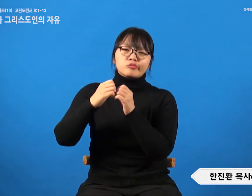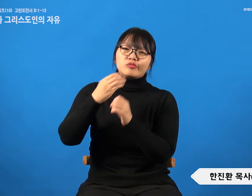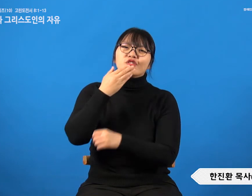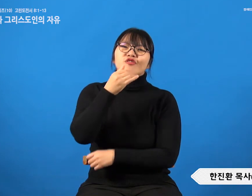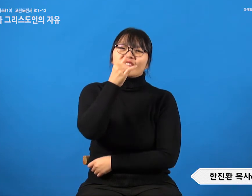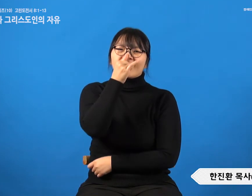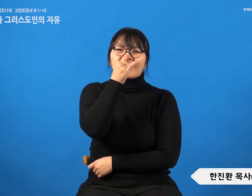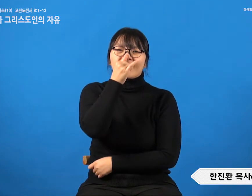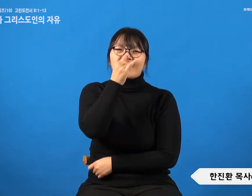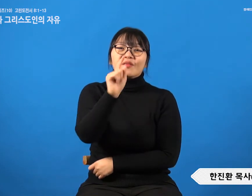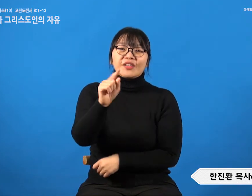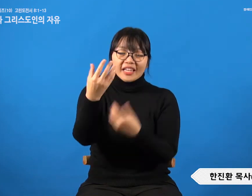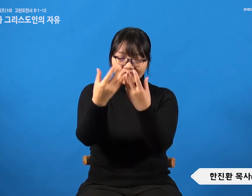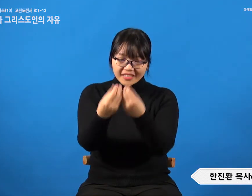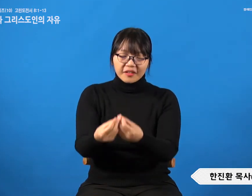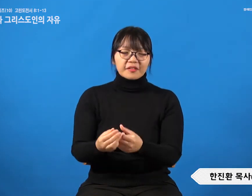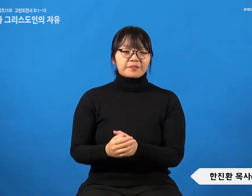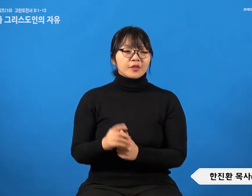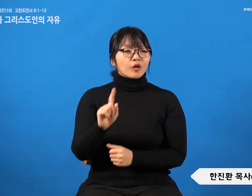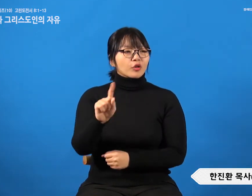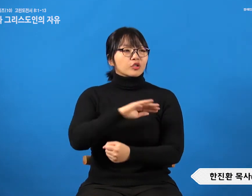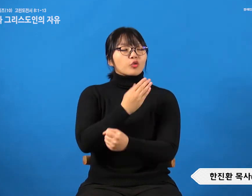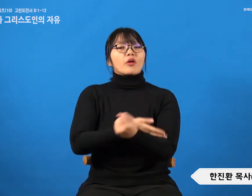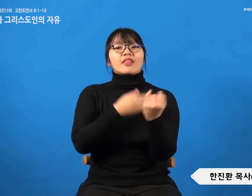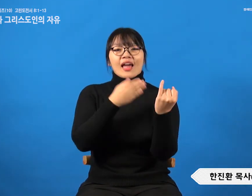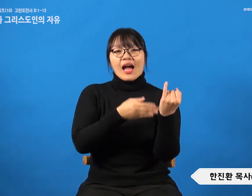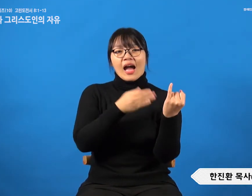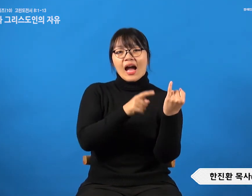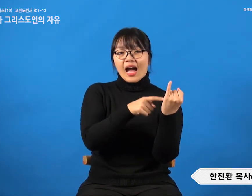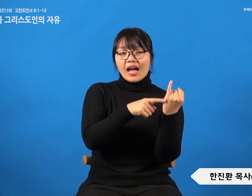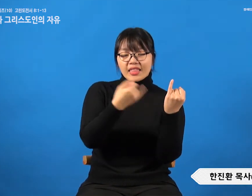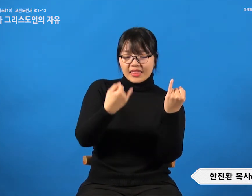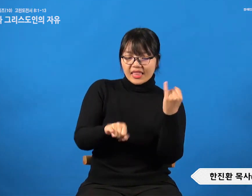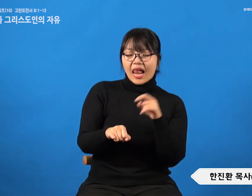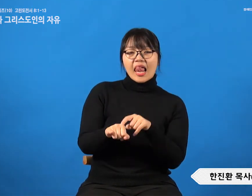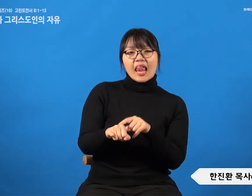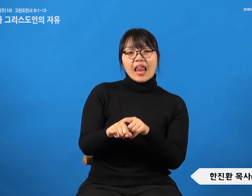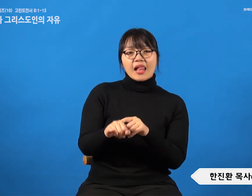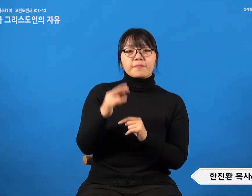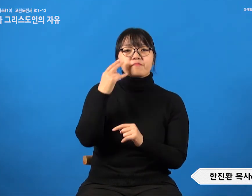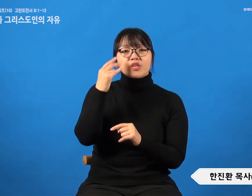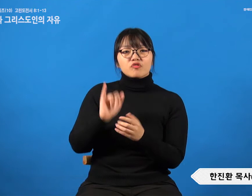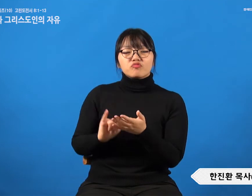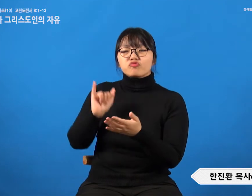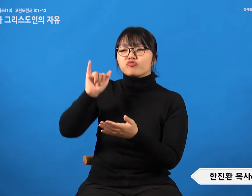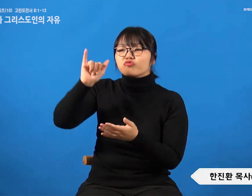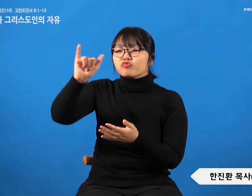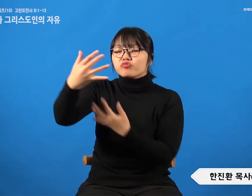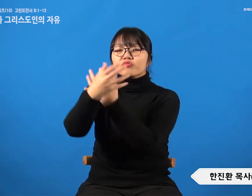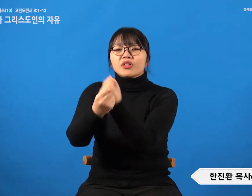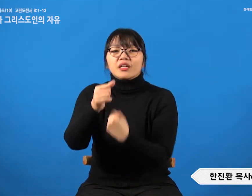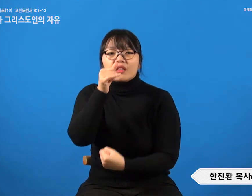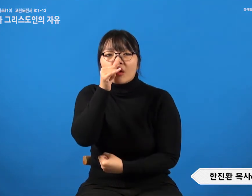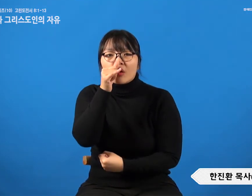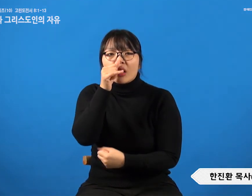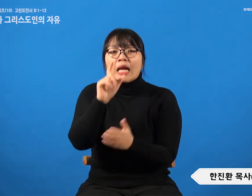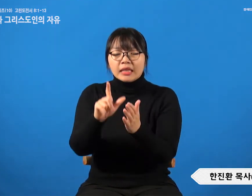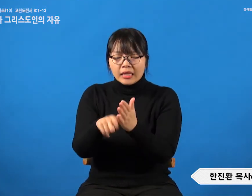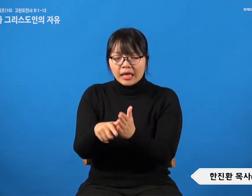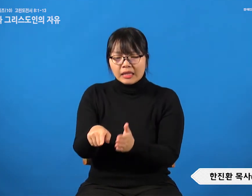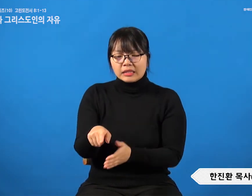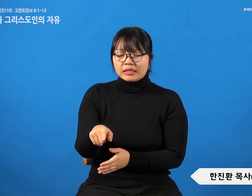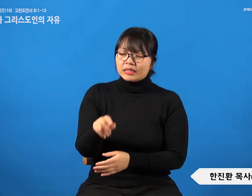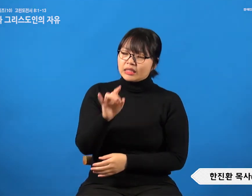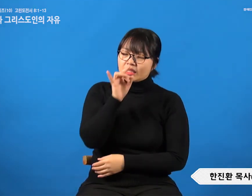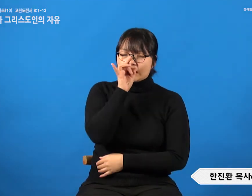몇 날 며칠 한국에 나가겠다고 하니까 기어코 그 날짜를 바꾸게 했습니다. 그날은 불길한 날이기 때문에 비행기